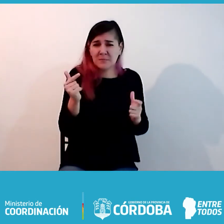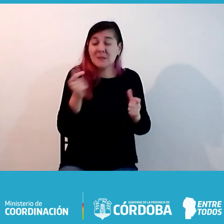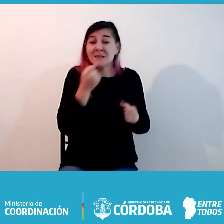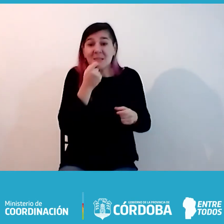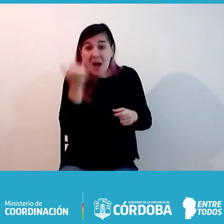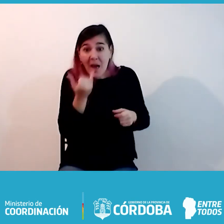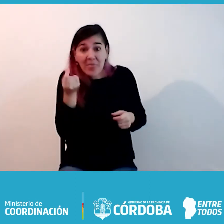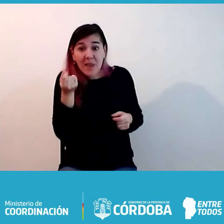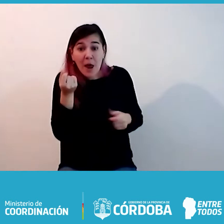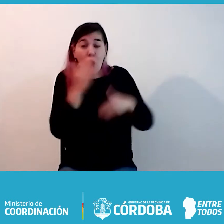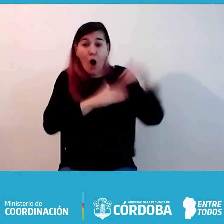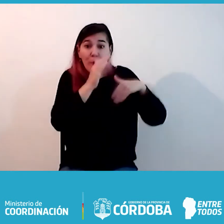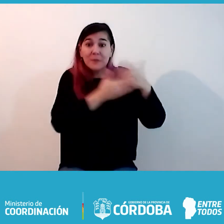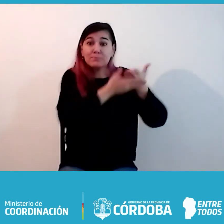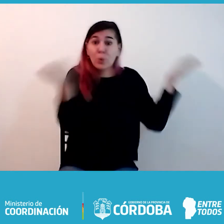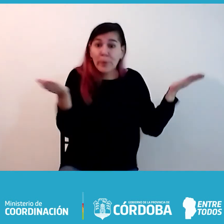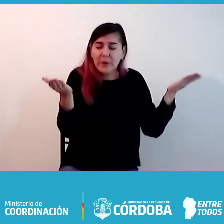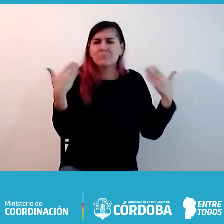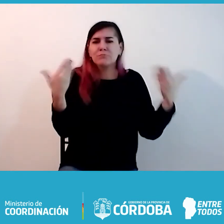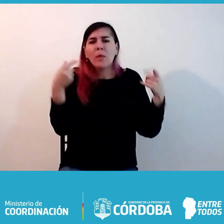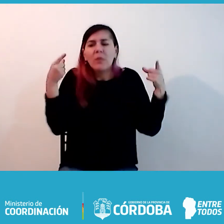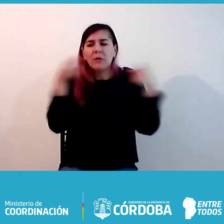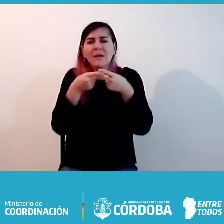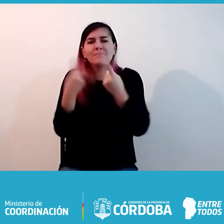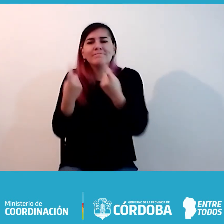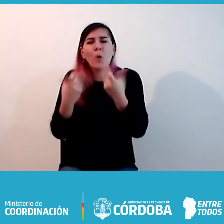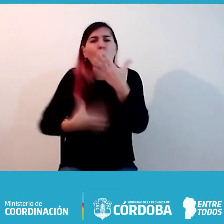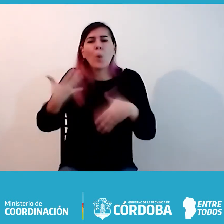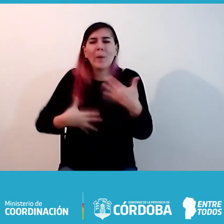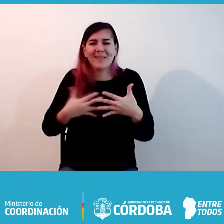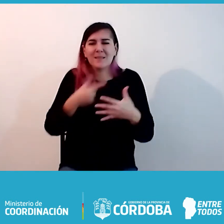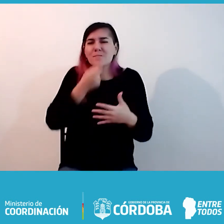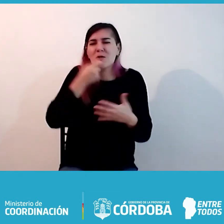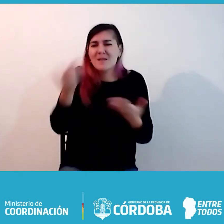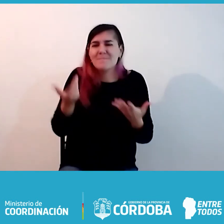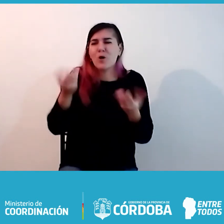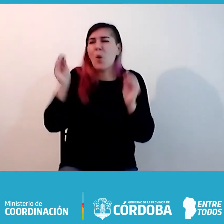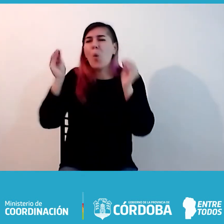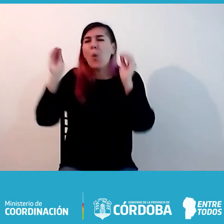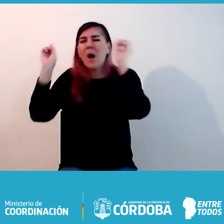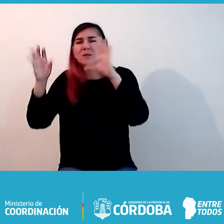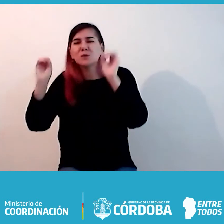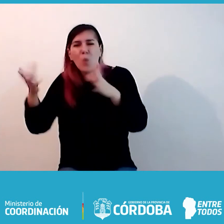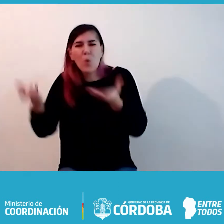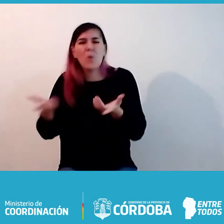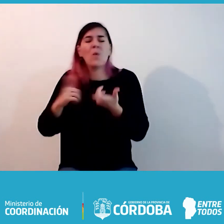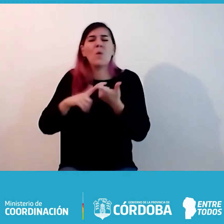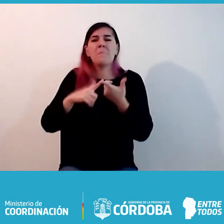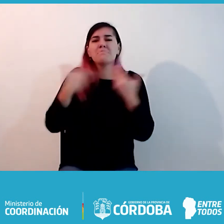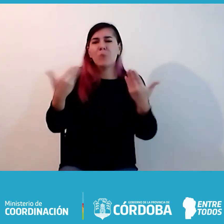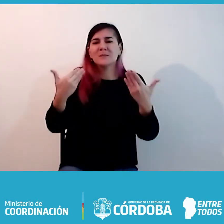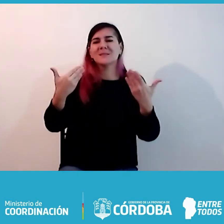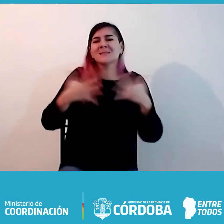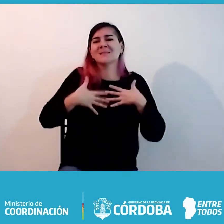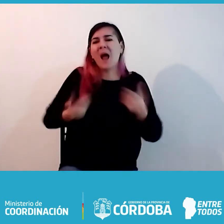dinero para realizar obras públicas, se podría destinar a las necesidades urgentes como ser los basurales a cielo abierto, posibilitar la salud, estimular